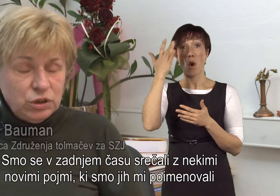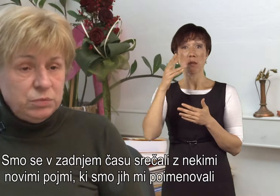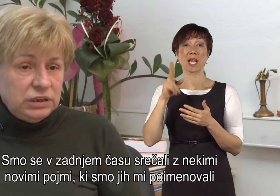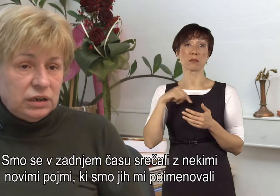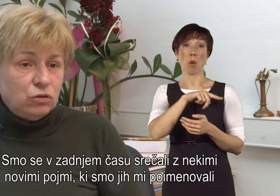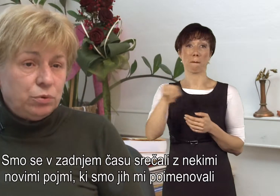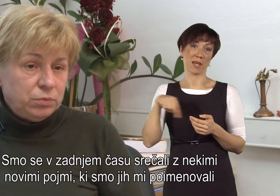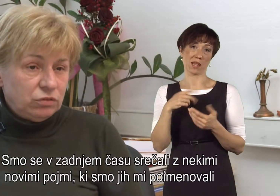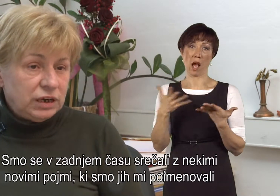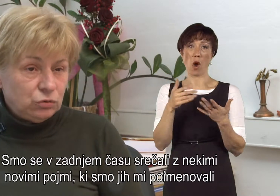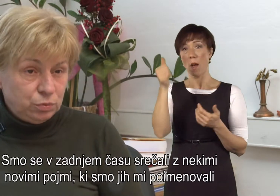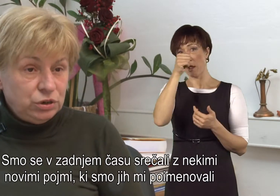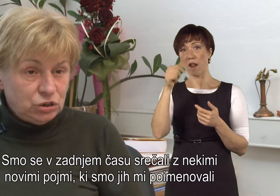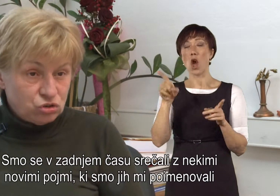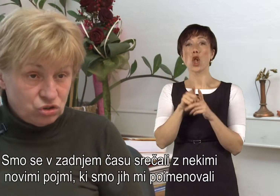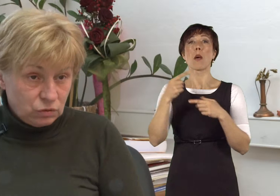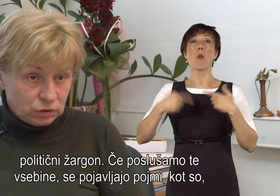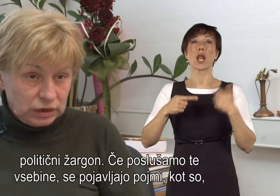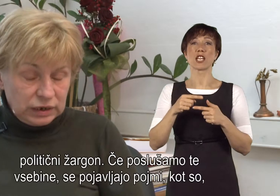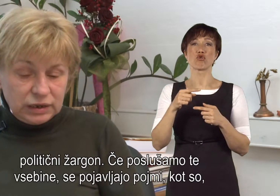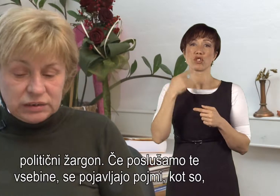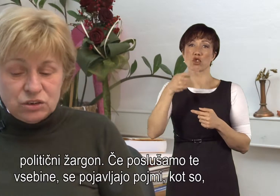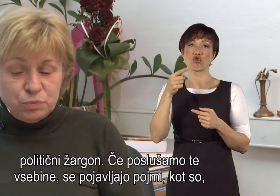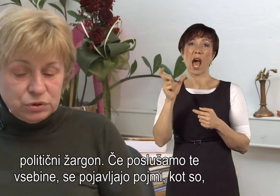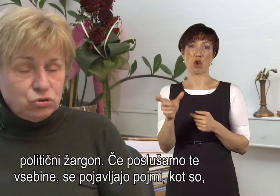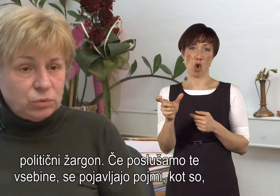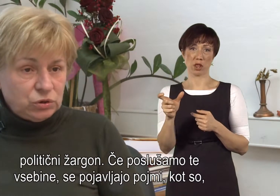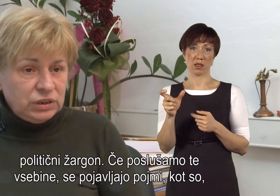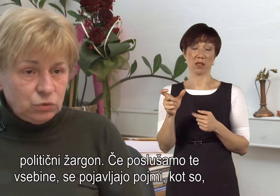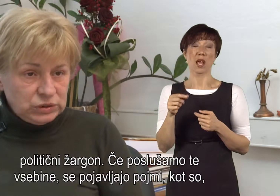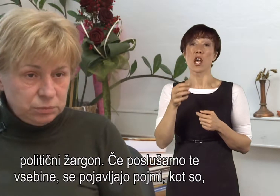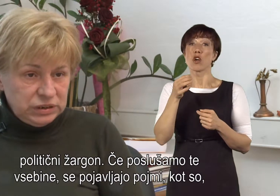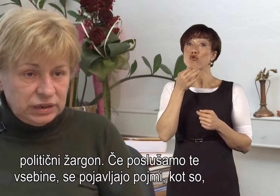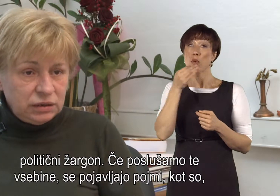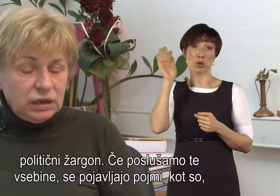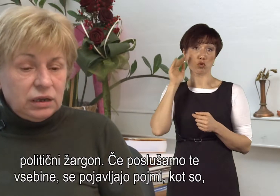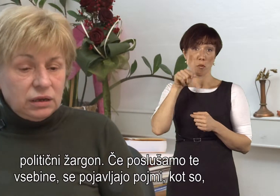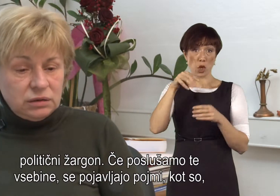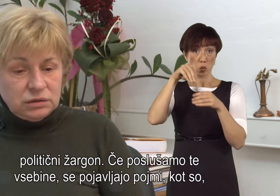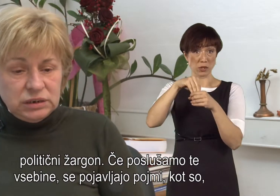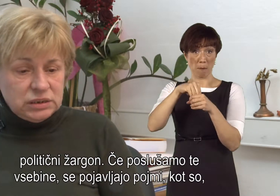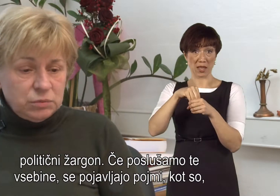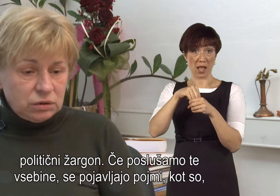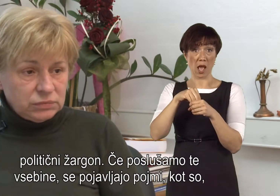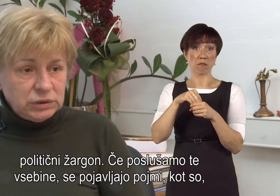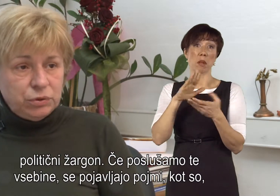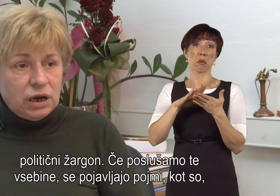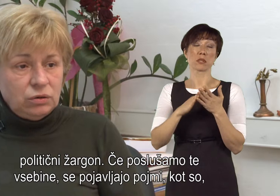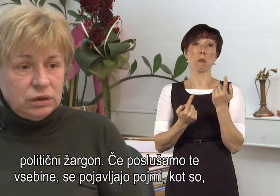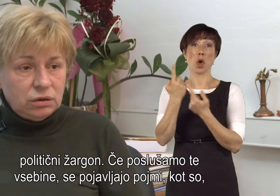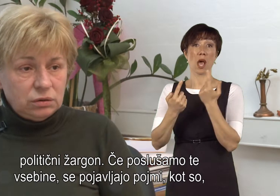ki smo jih mi nekako poimenovali kot politični žargon. Zdaj, če poslušamo te vsebine, recimo